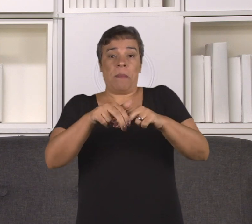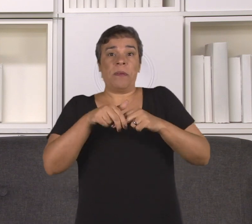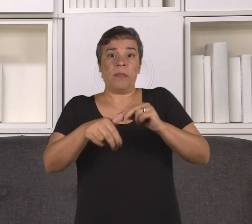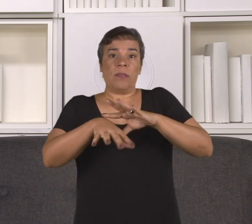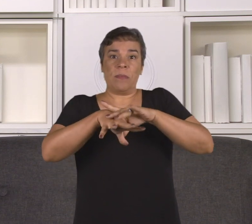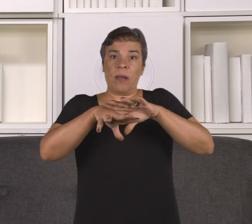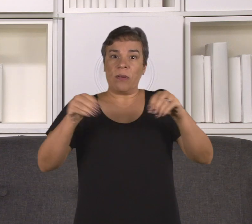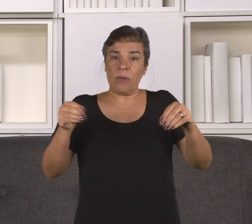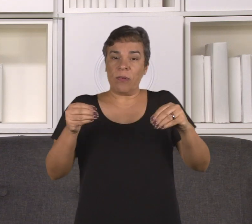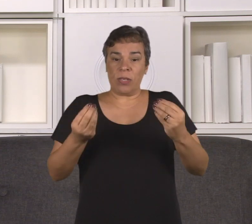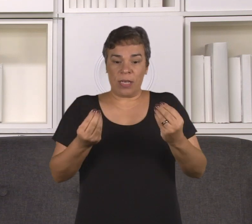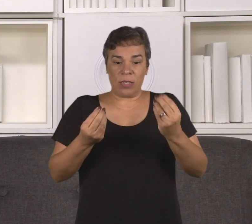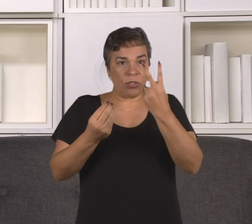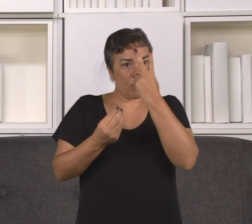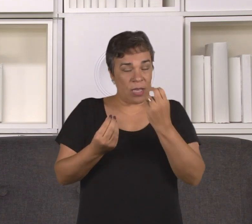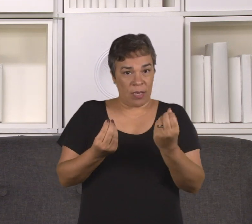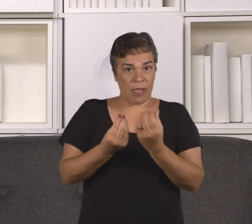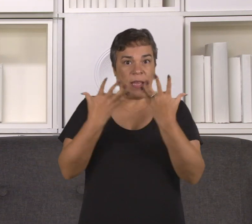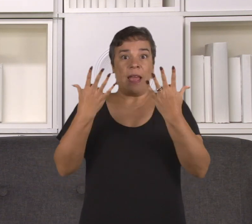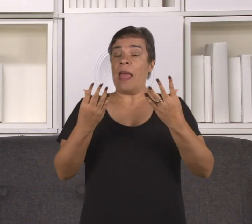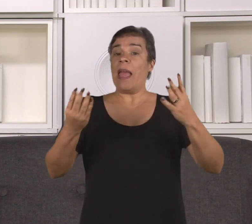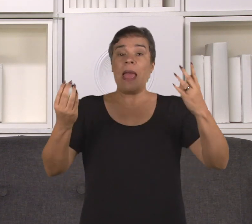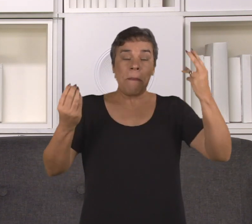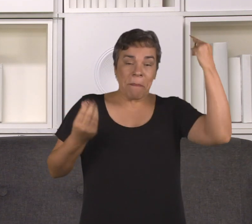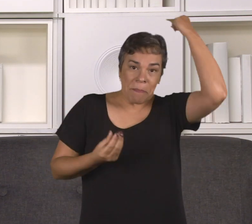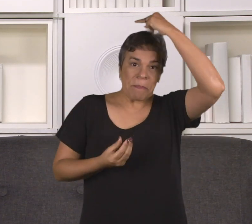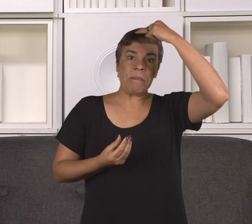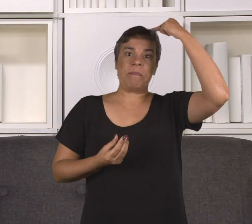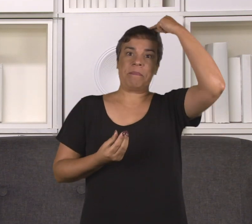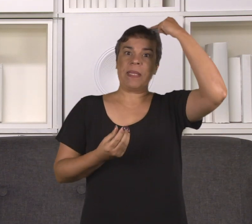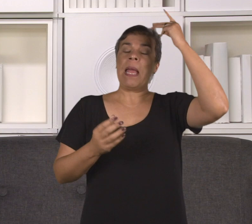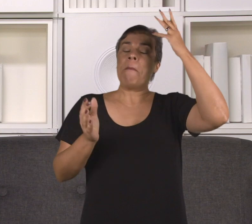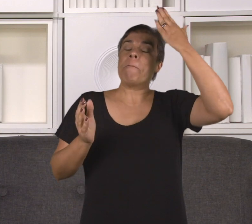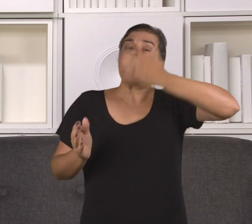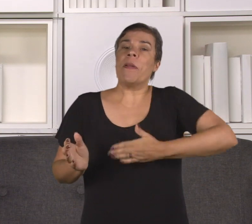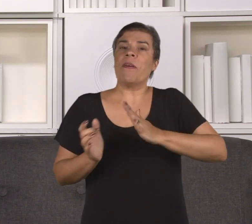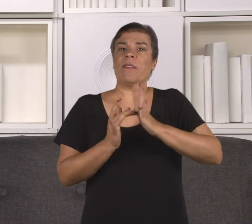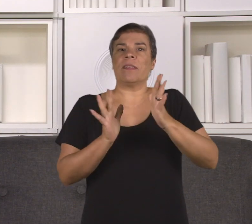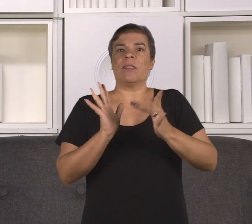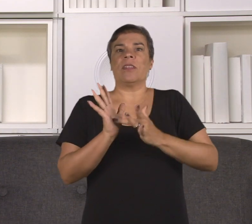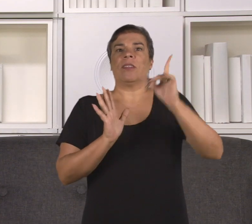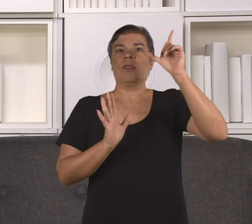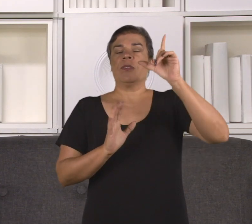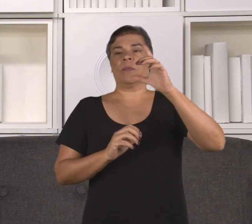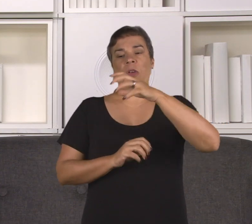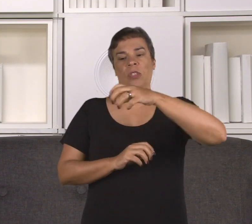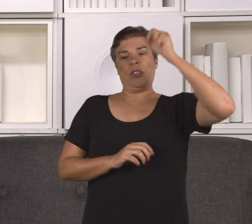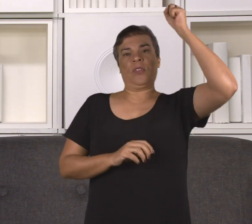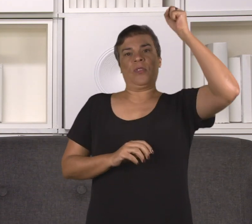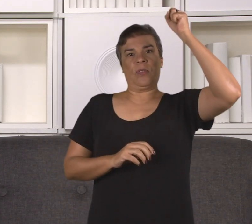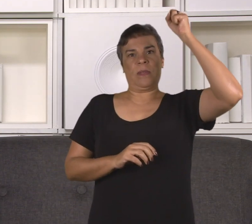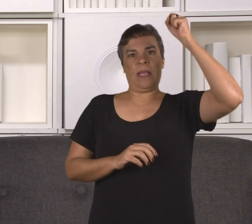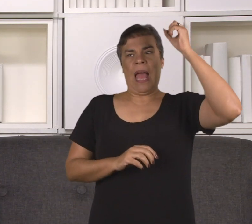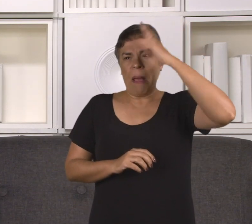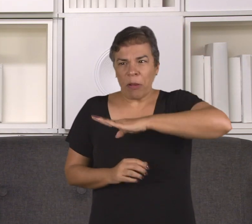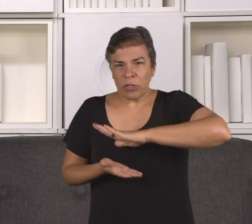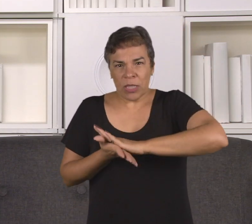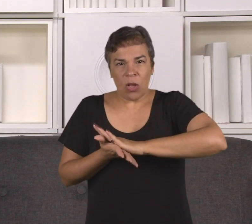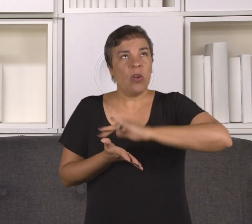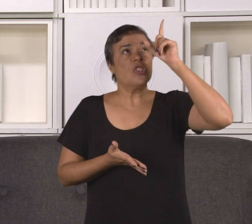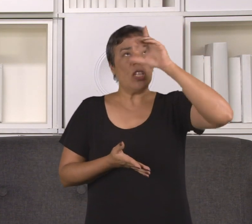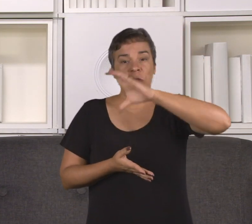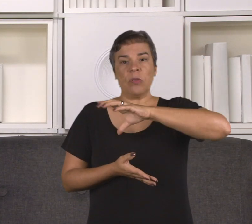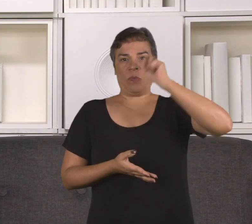de nascença é um milagre messiânico. Porque curar um cego de nascença é suspender uma maldição divina, é cancelar uma